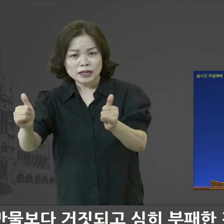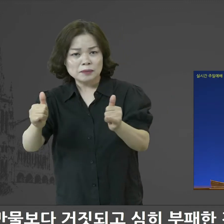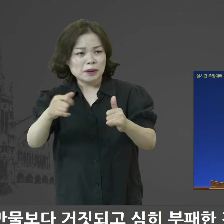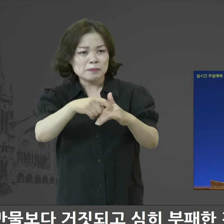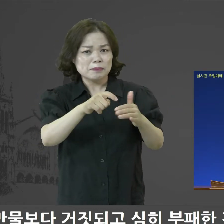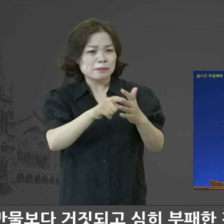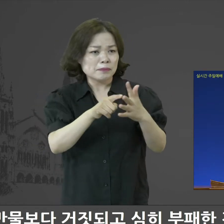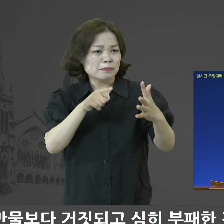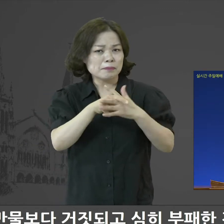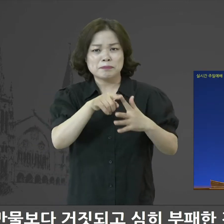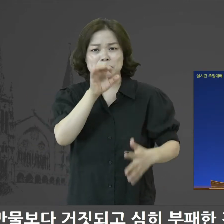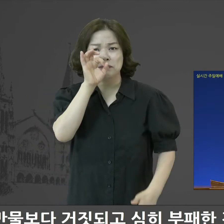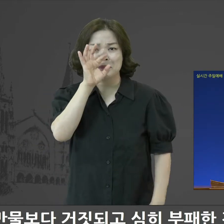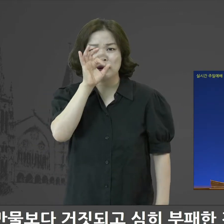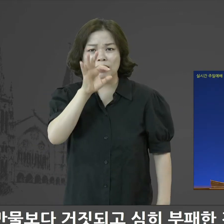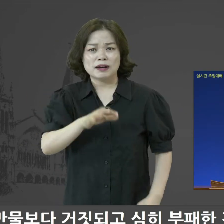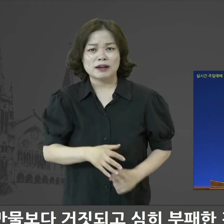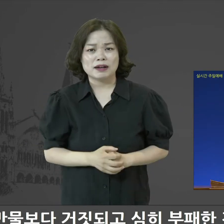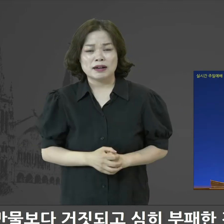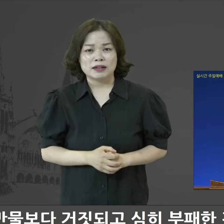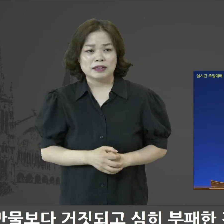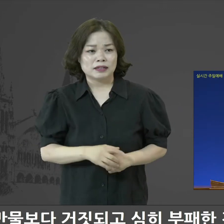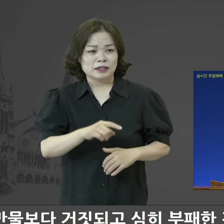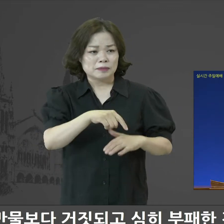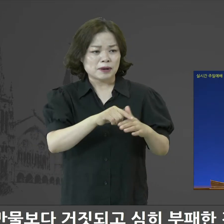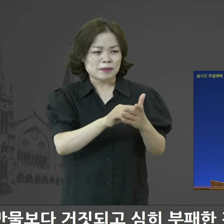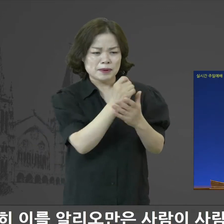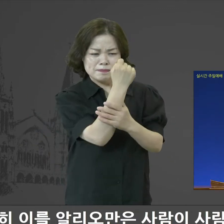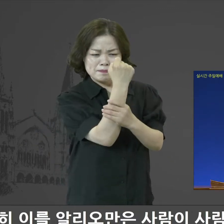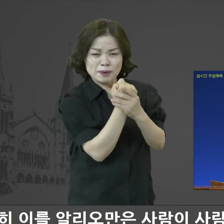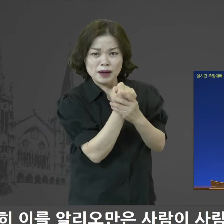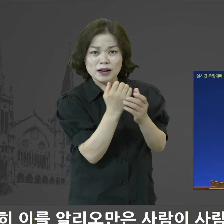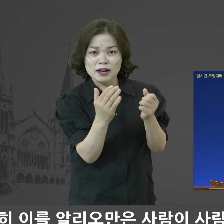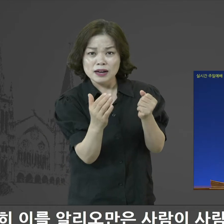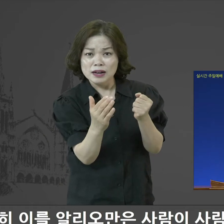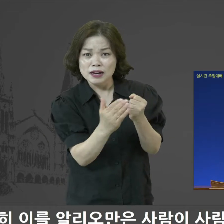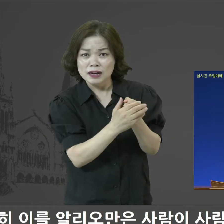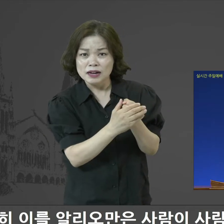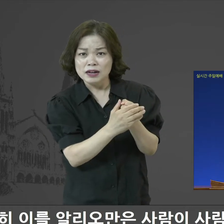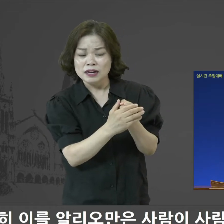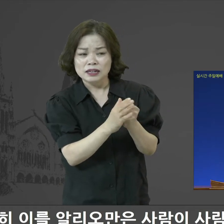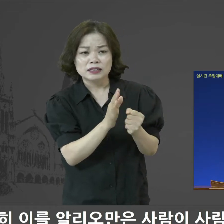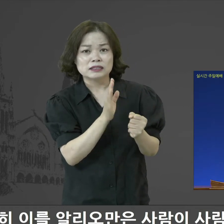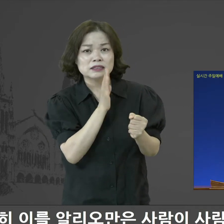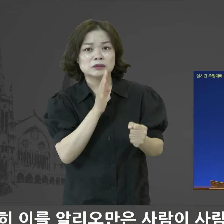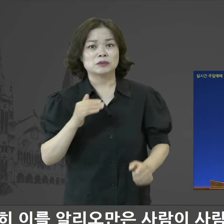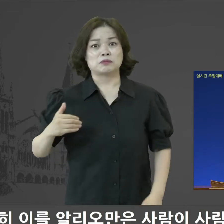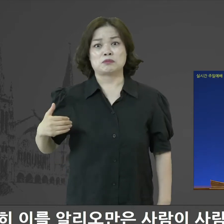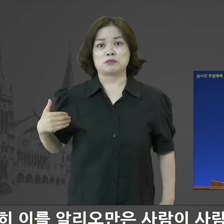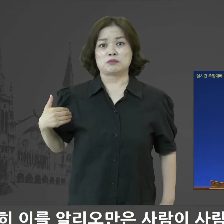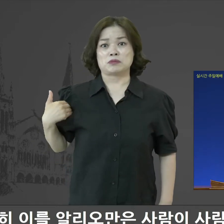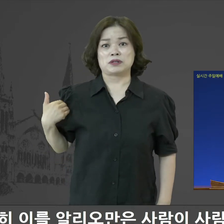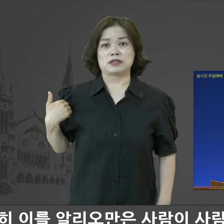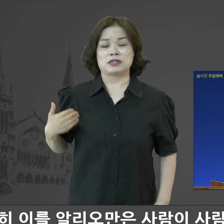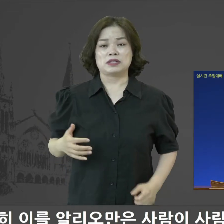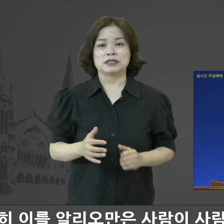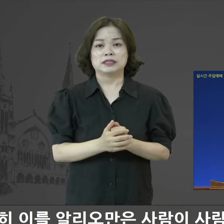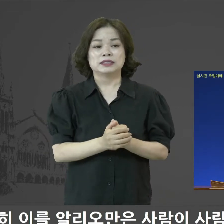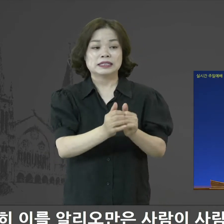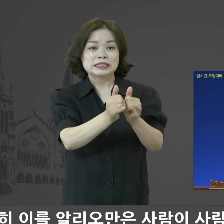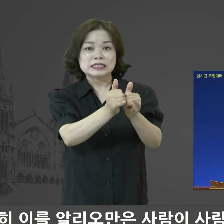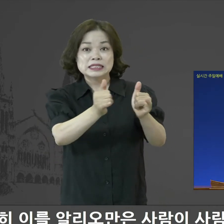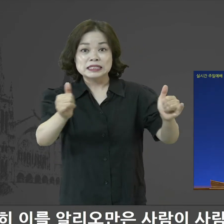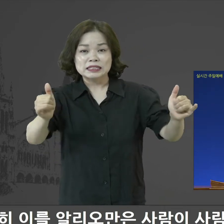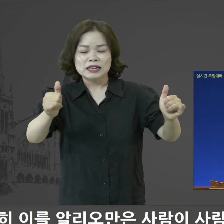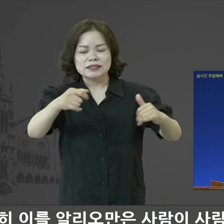수 없다는 겁니다. 심히 부패되어 있는데 부패되어 있는 사실조차 알지 못하는 것이